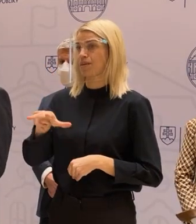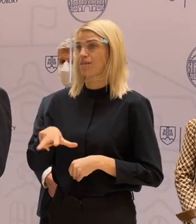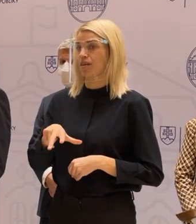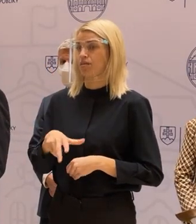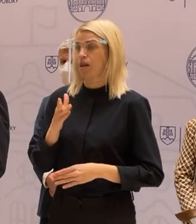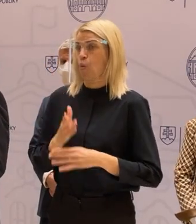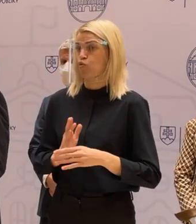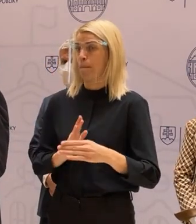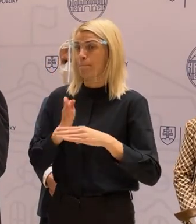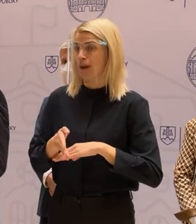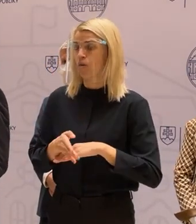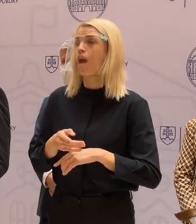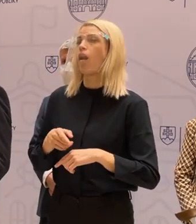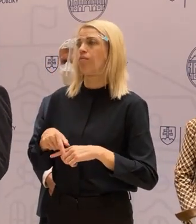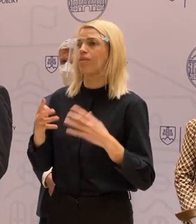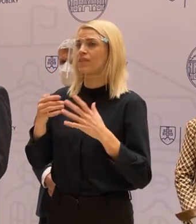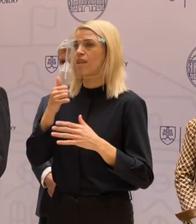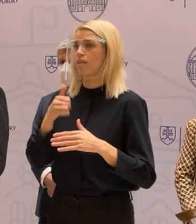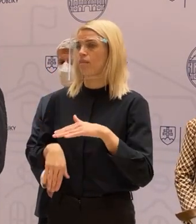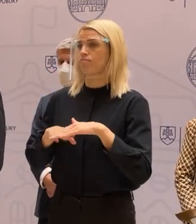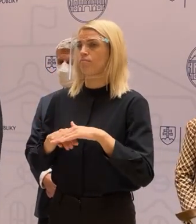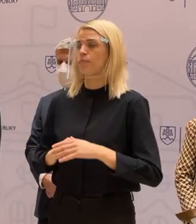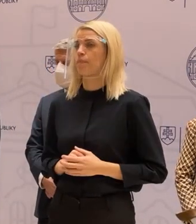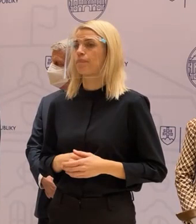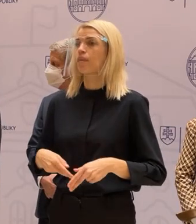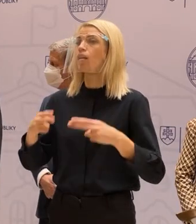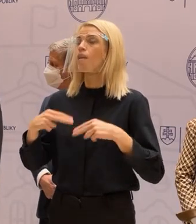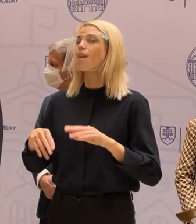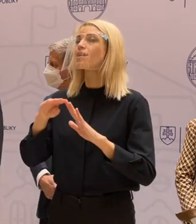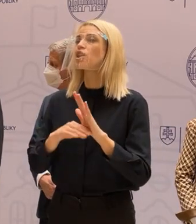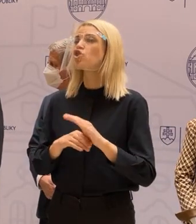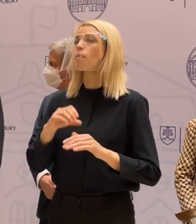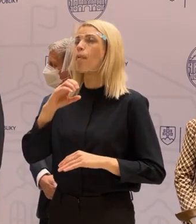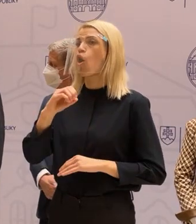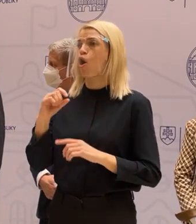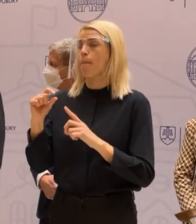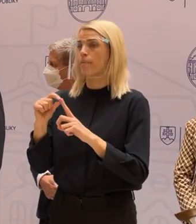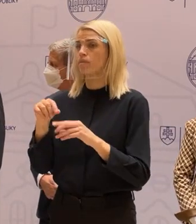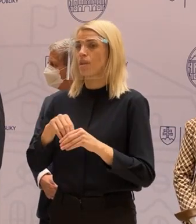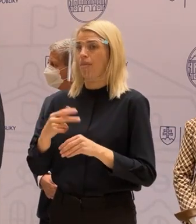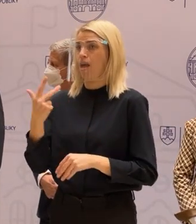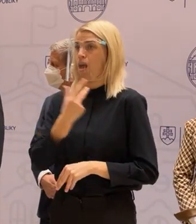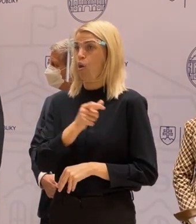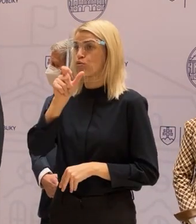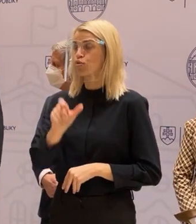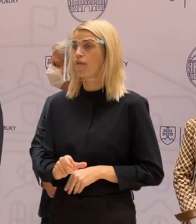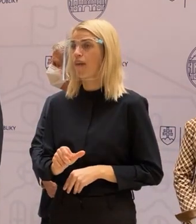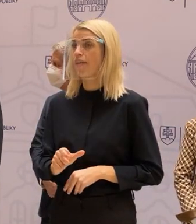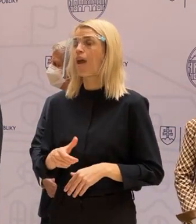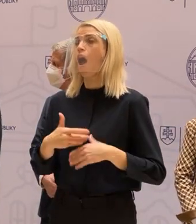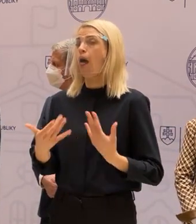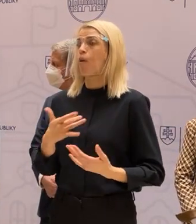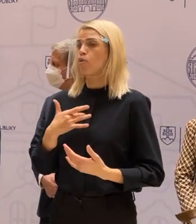prekonania ochorenia. Režim OP, či je očkovaná osoba alebo osoba